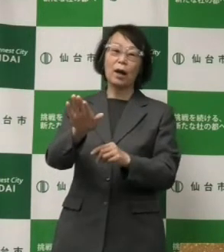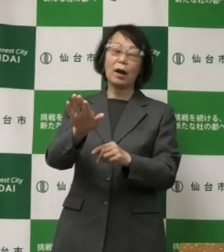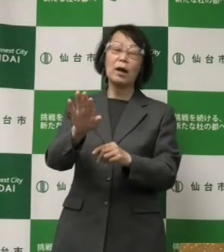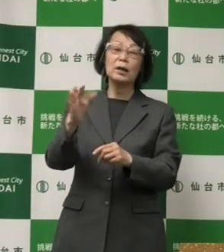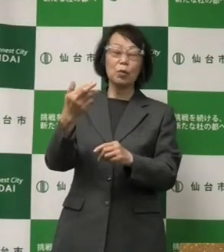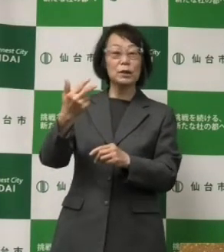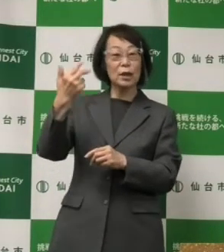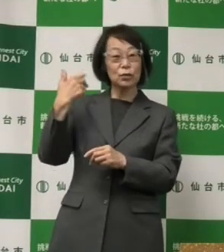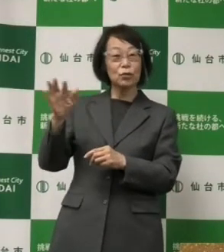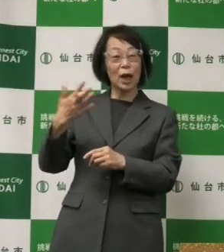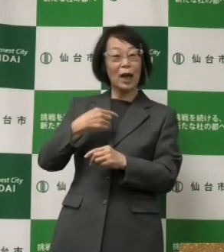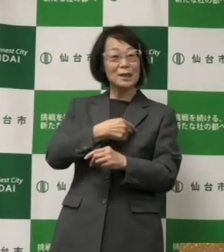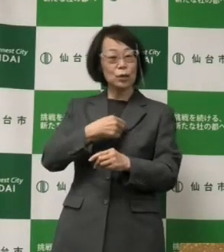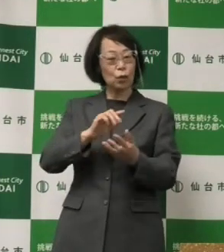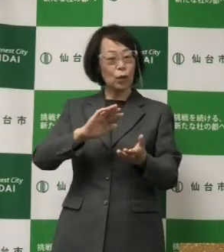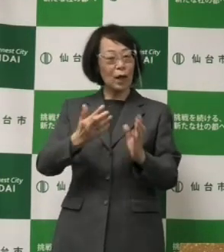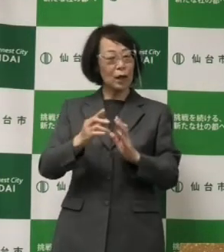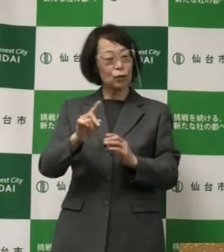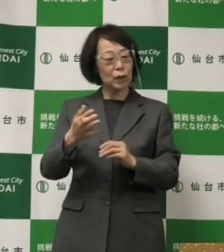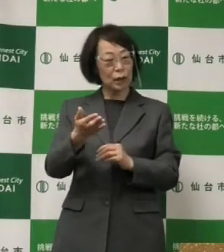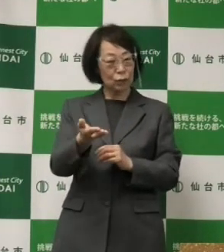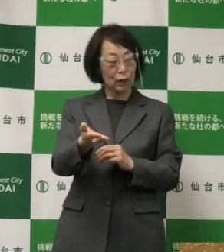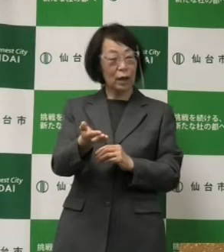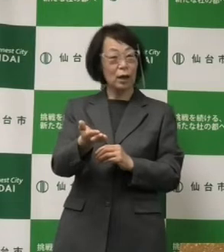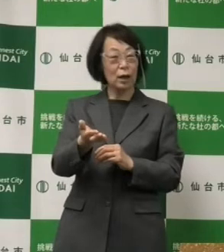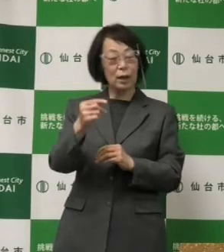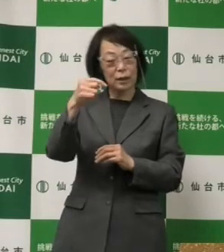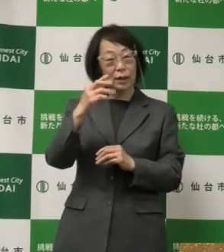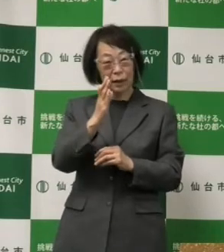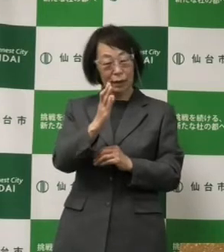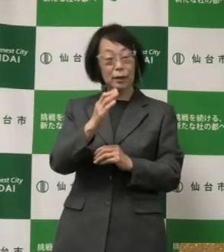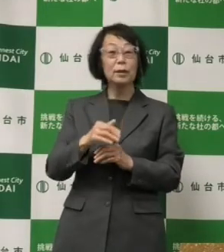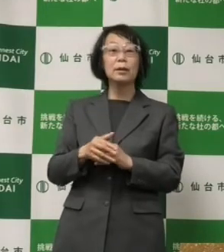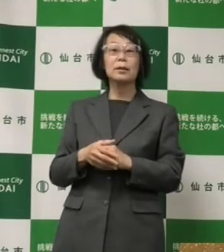から の心境の変化はどのようにあったのかというのをちょっとお伺いしたい。